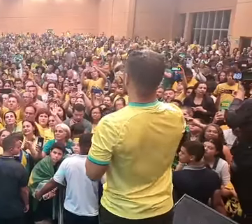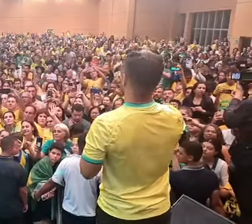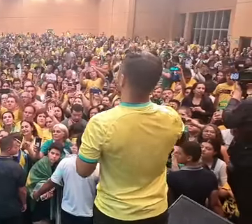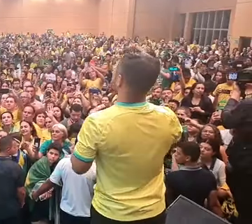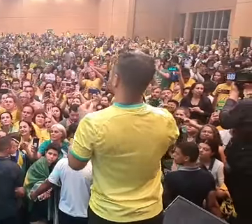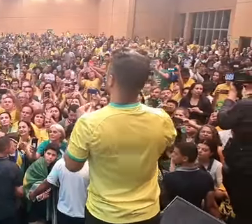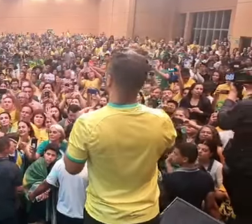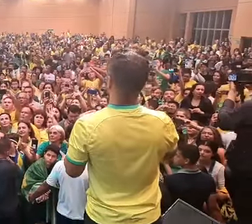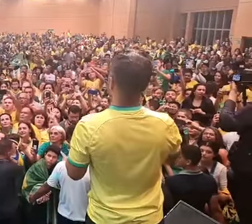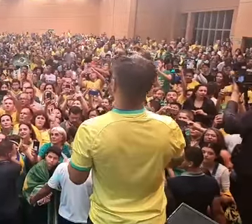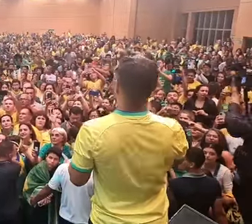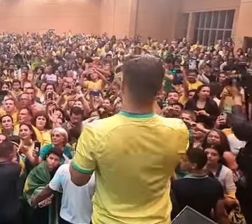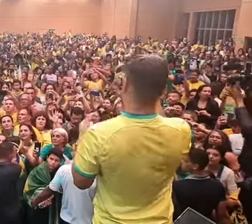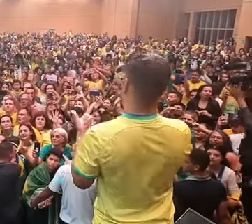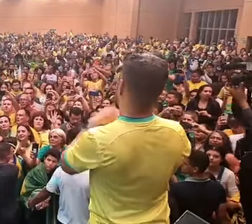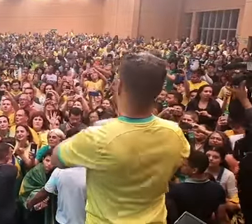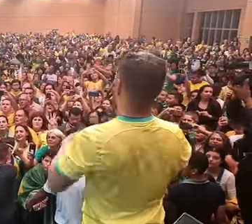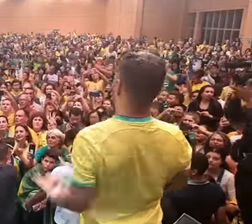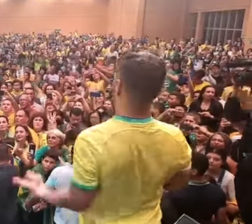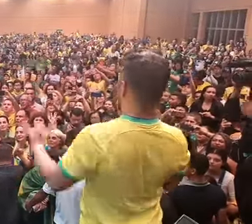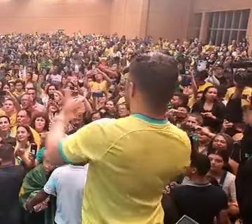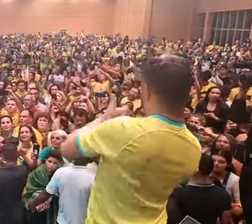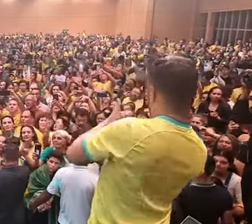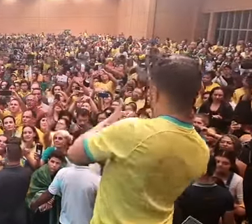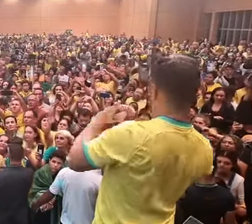entregar para quem me suceder